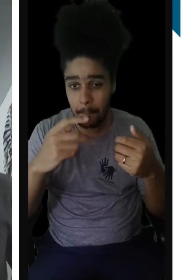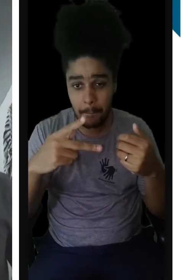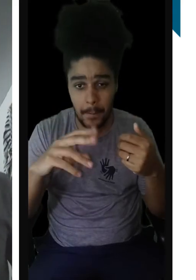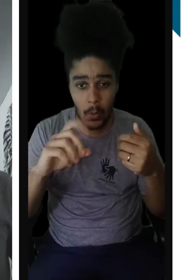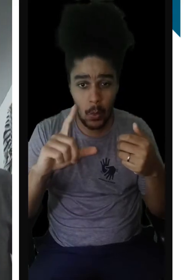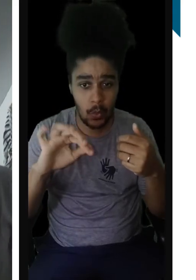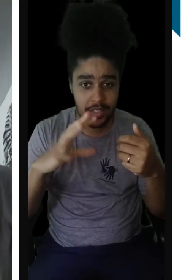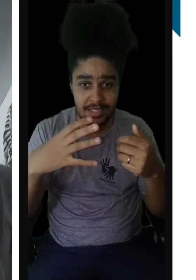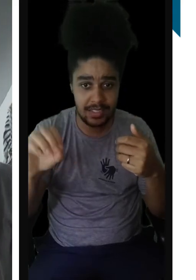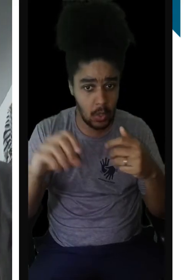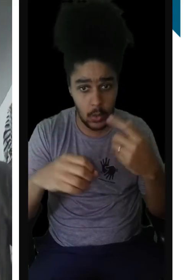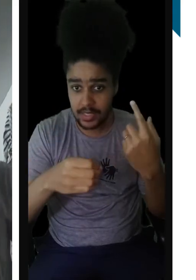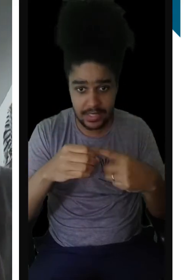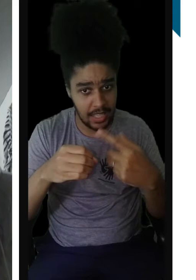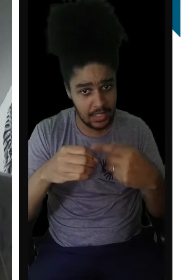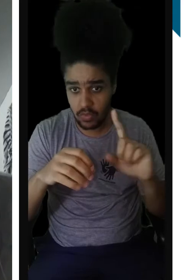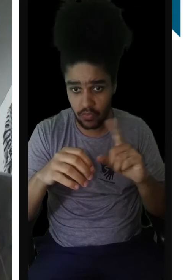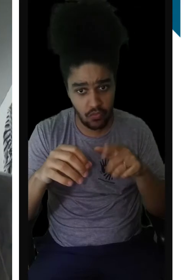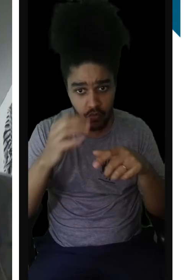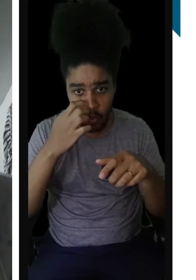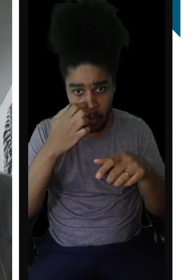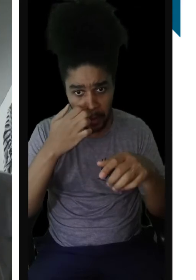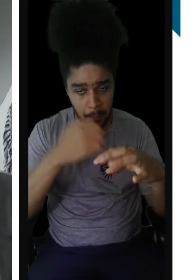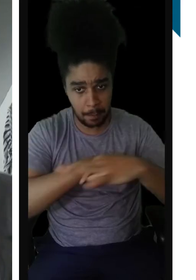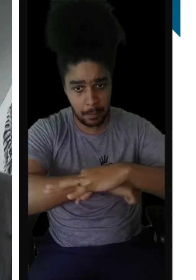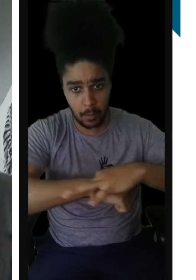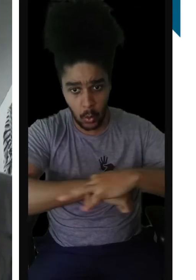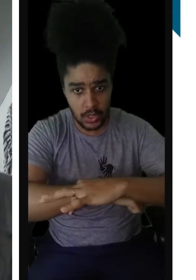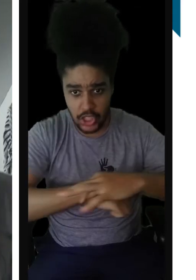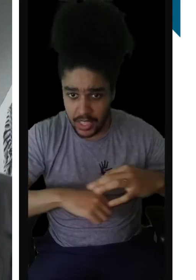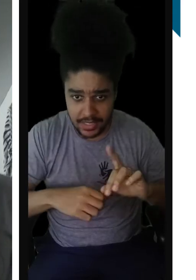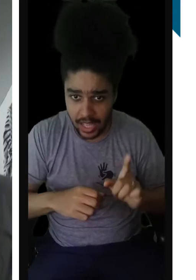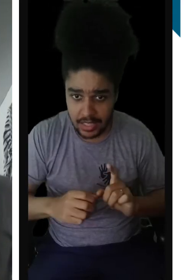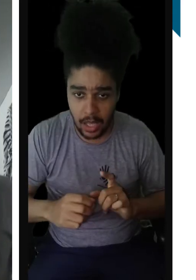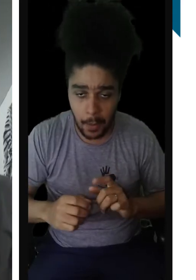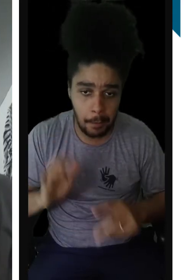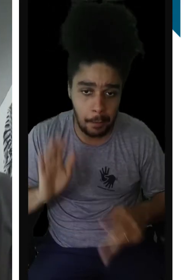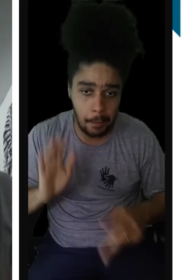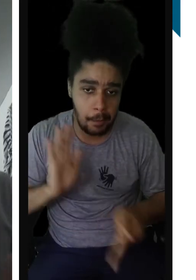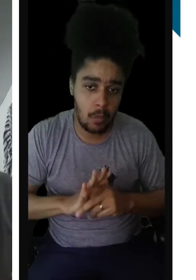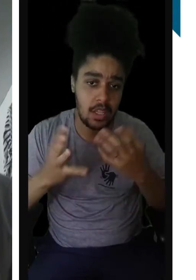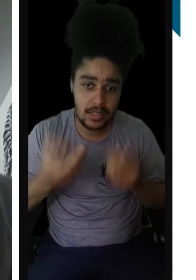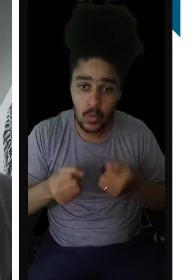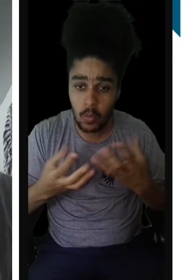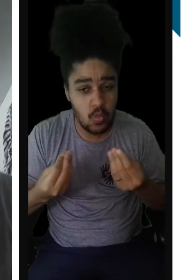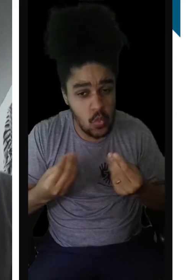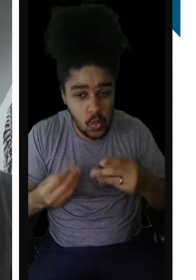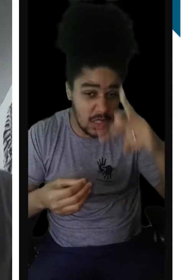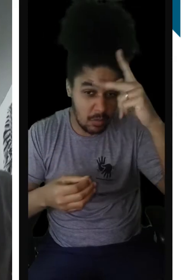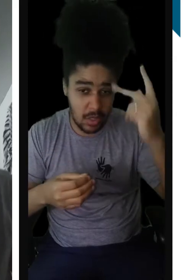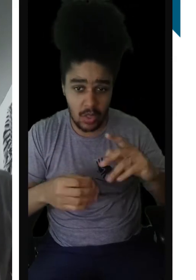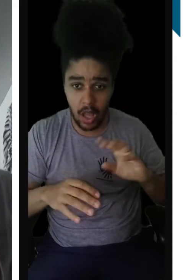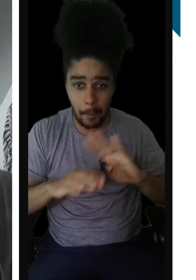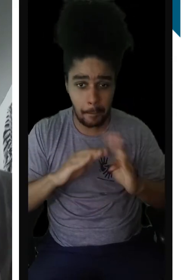Gente, as cidades muitas vezes não foram projetadas, né, para receber toda a